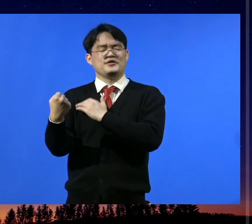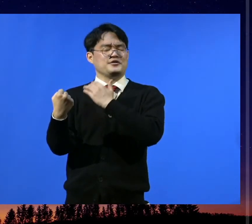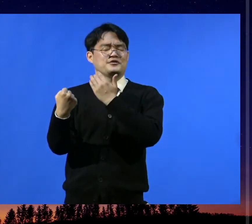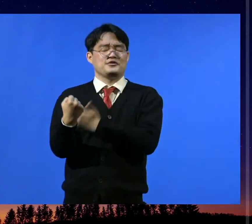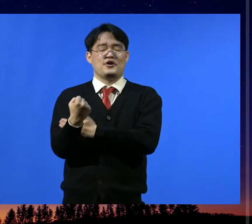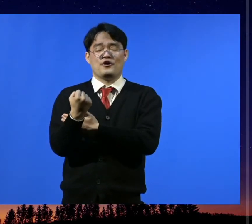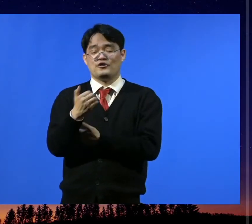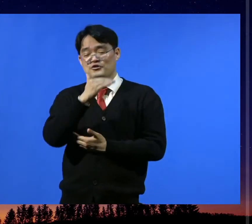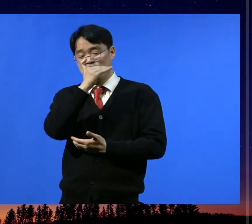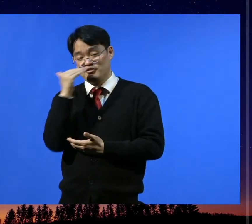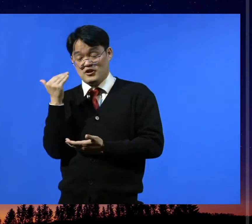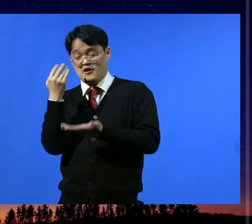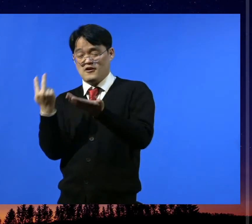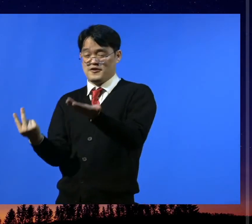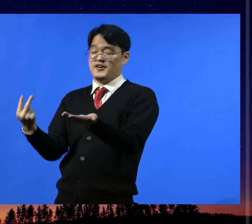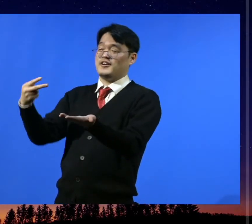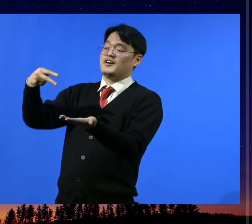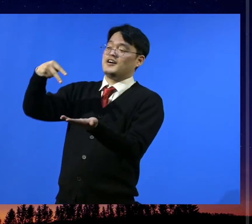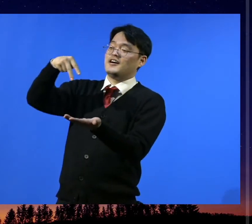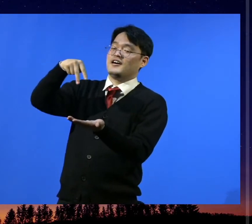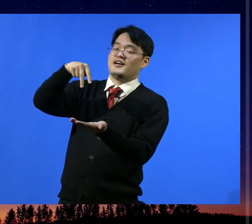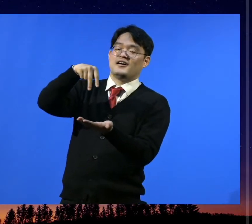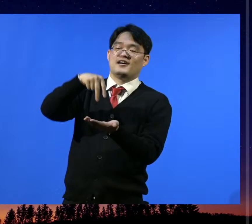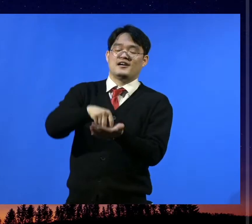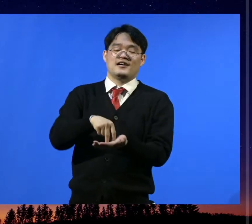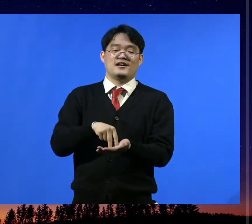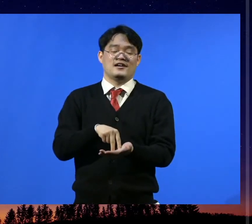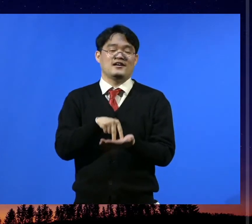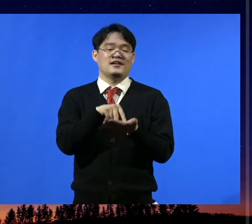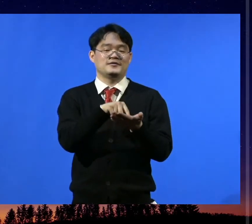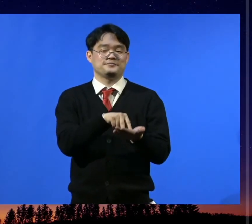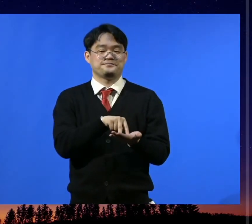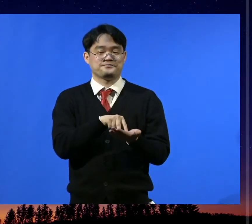보혈의 능력으로 서리라.